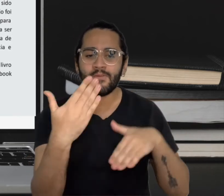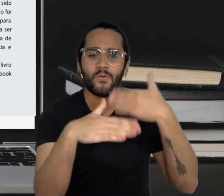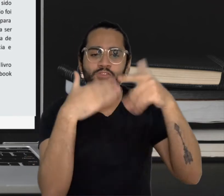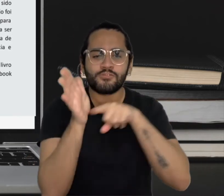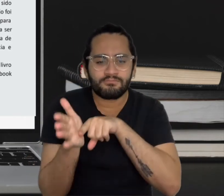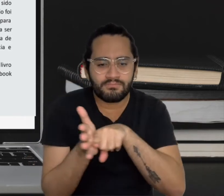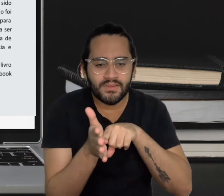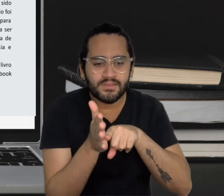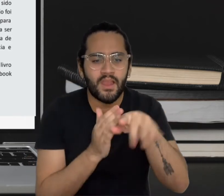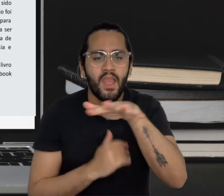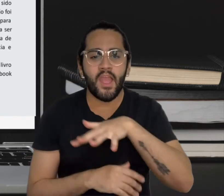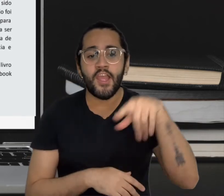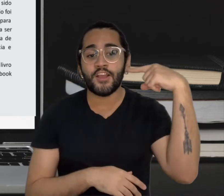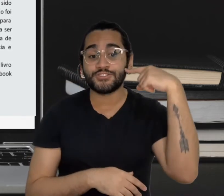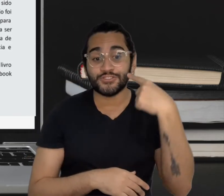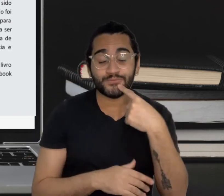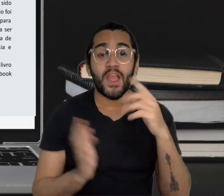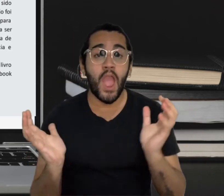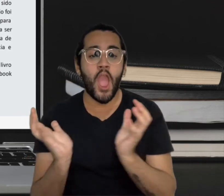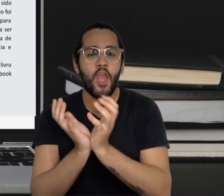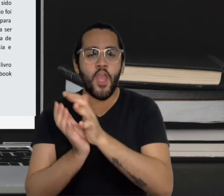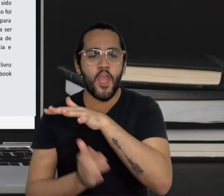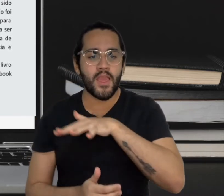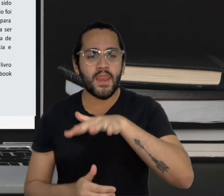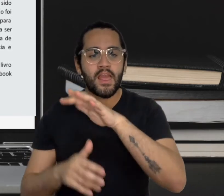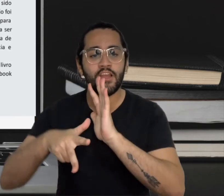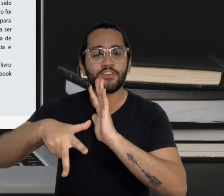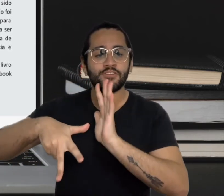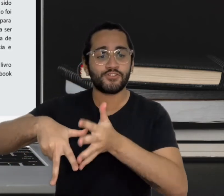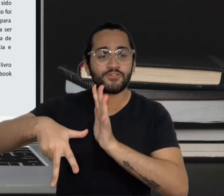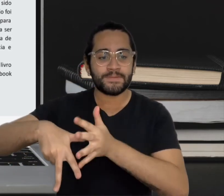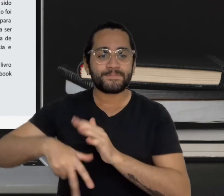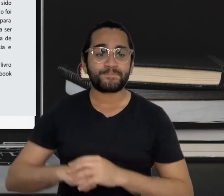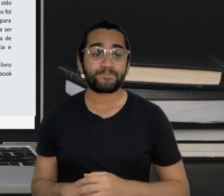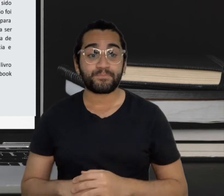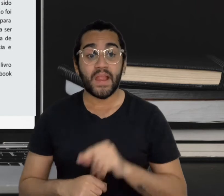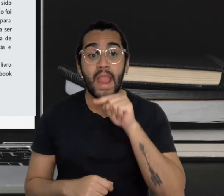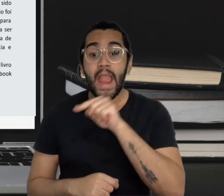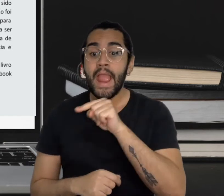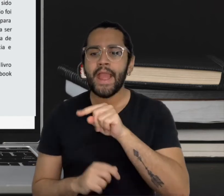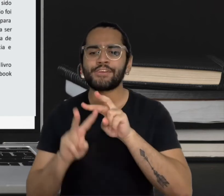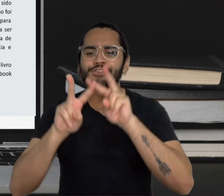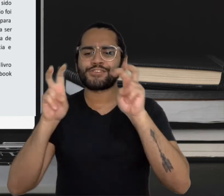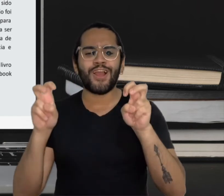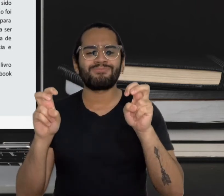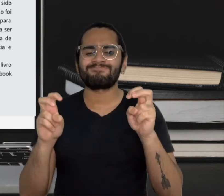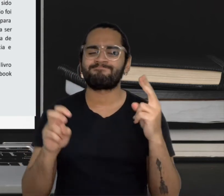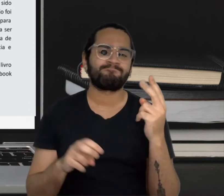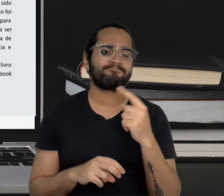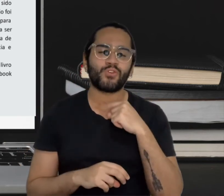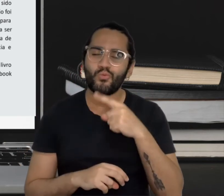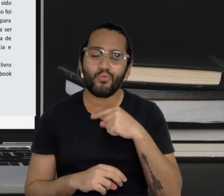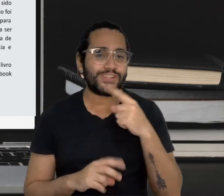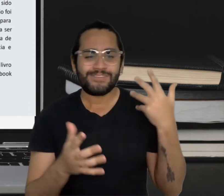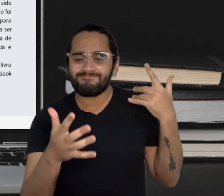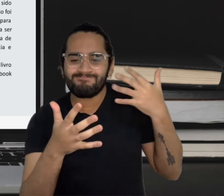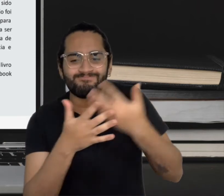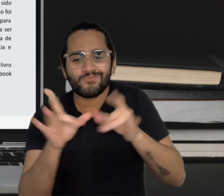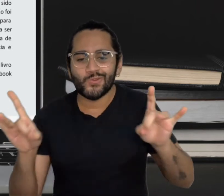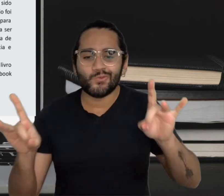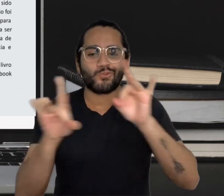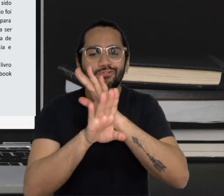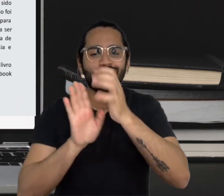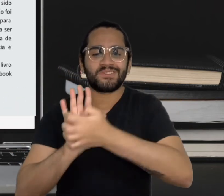é surdo, juntamente com os colegas do grupo Sueli. Dessa forma, infelizmente, não foi possível concluir o